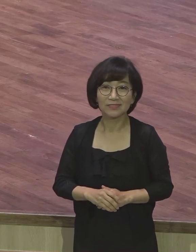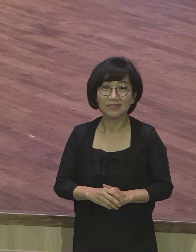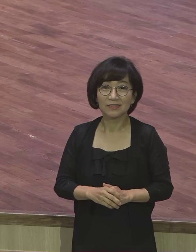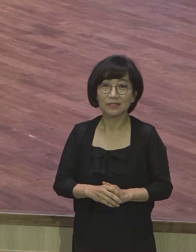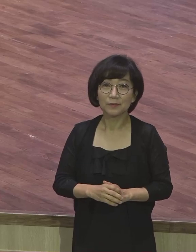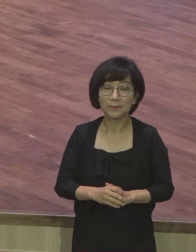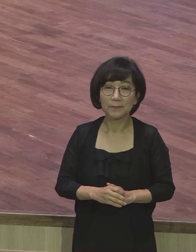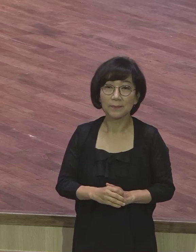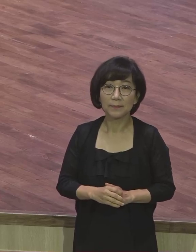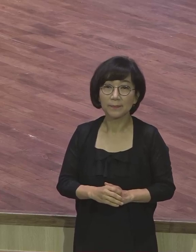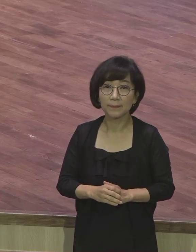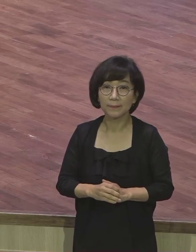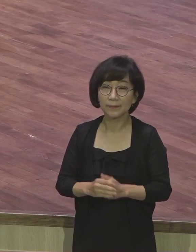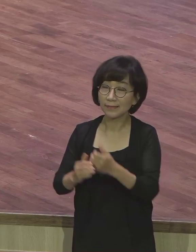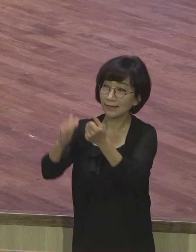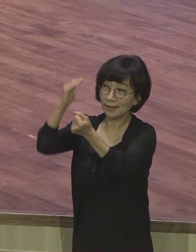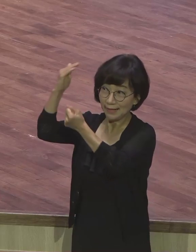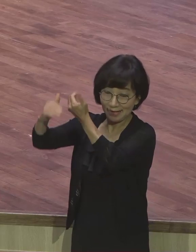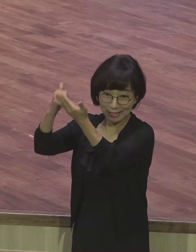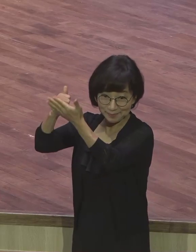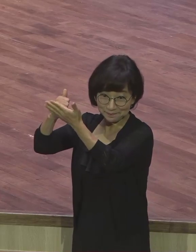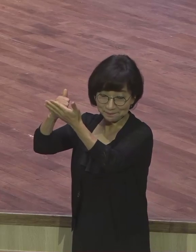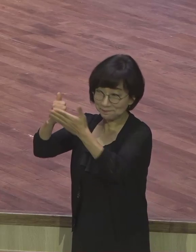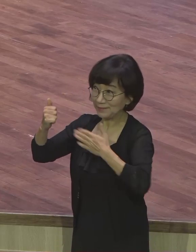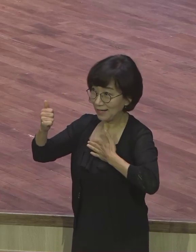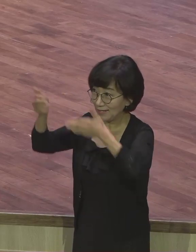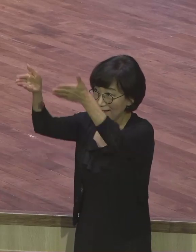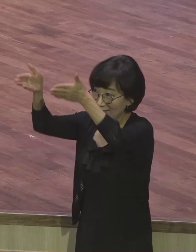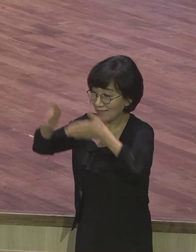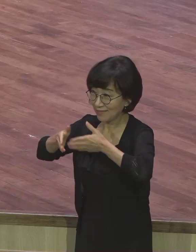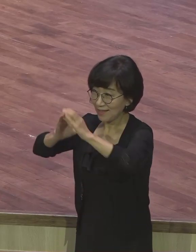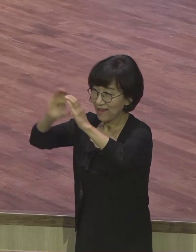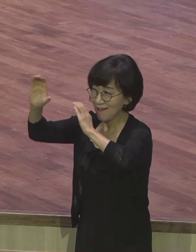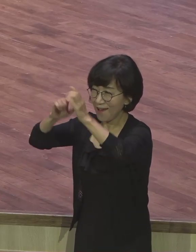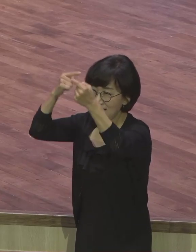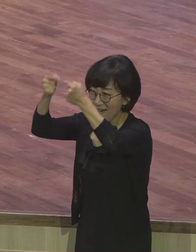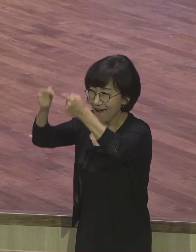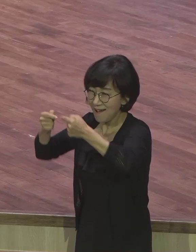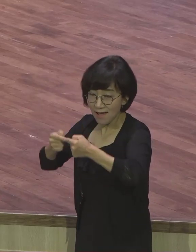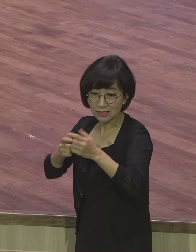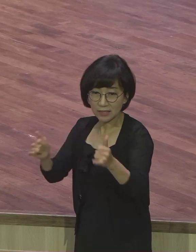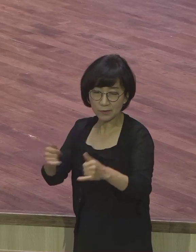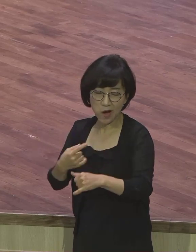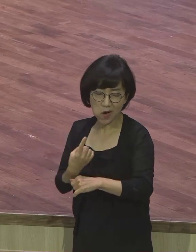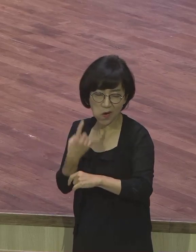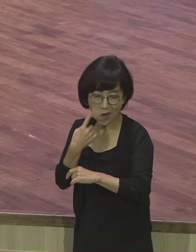하나님과 소통이 되는 사람은 거짓말하지 않습니다. 하나님과 소통되는 사람은